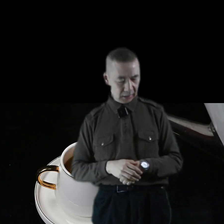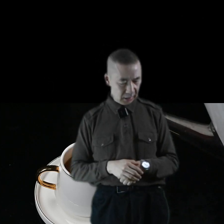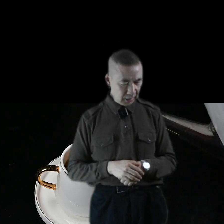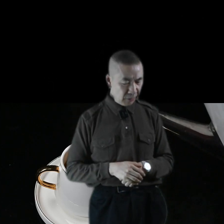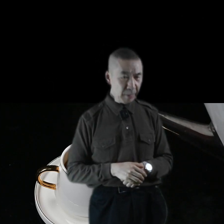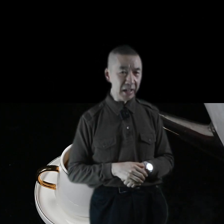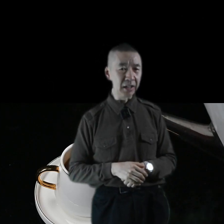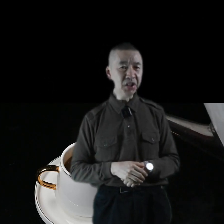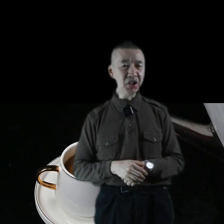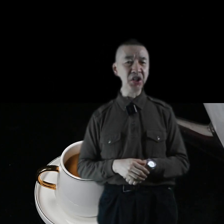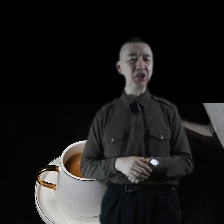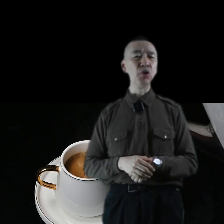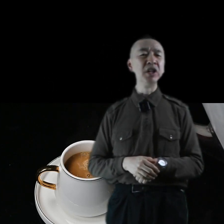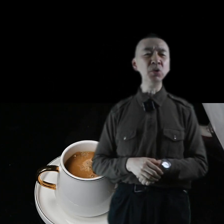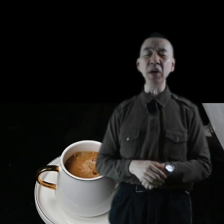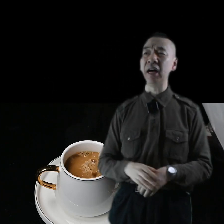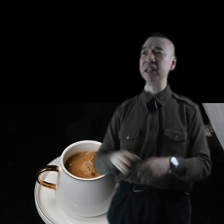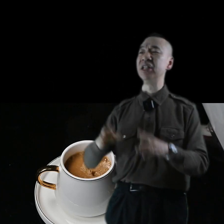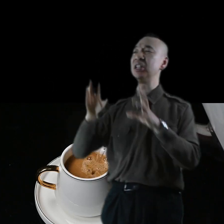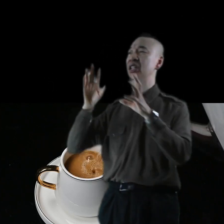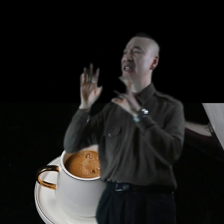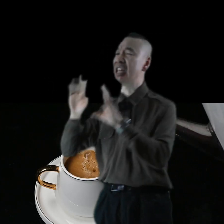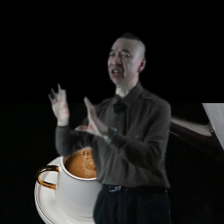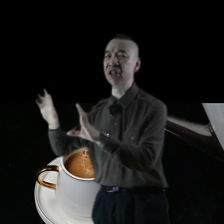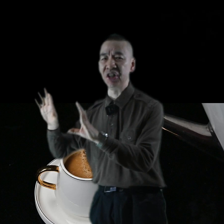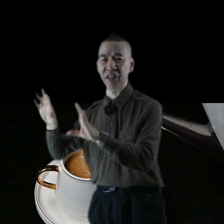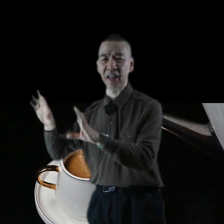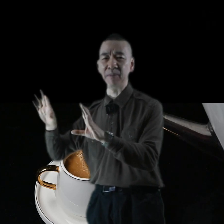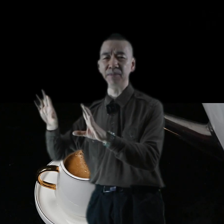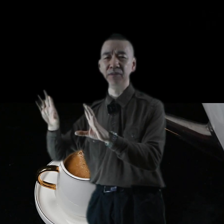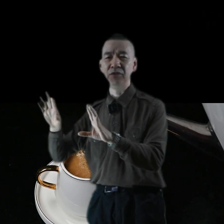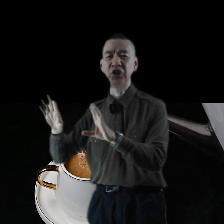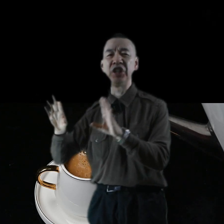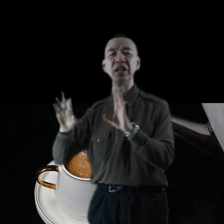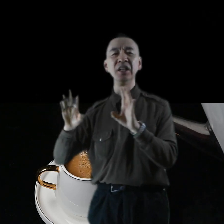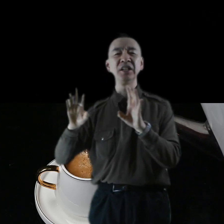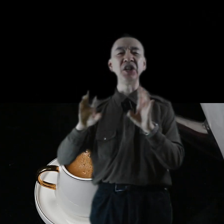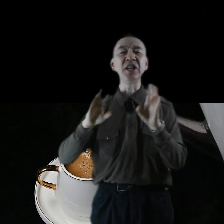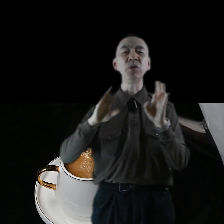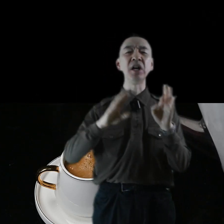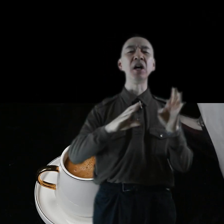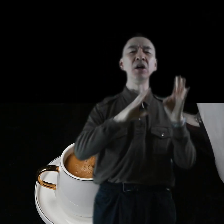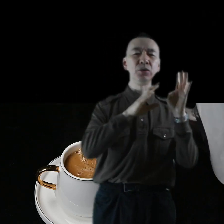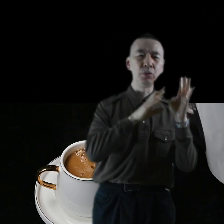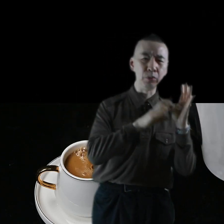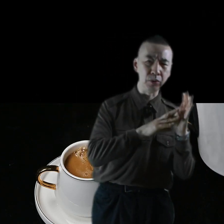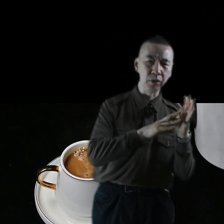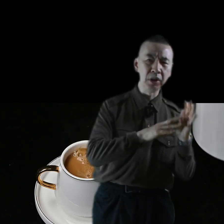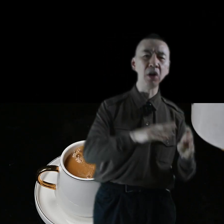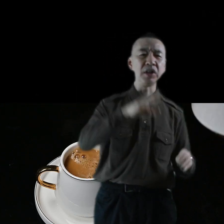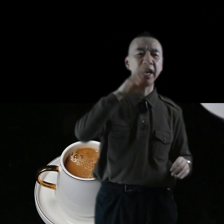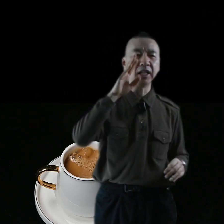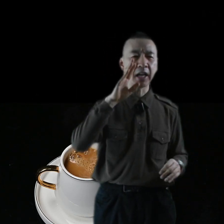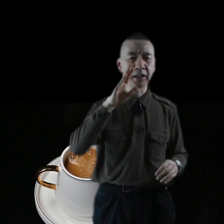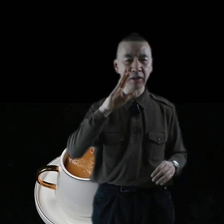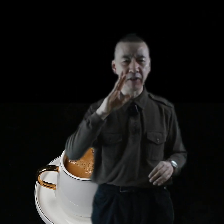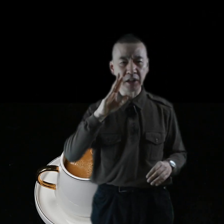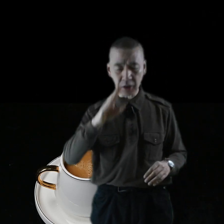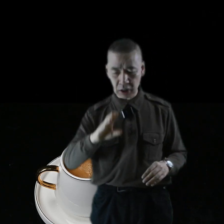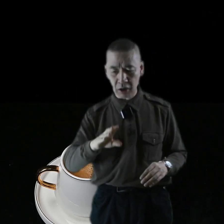这方面啊其实董明柱啊已经是前奢之鉴了最近呢家庭大会长啊就呼吁要一下力打击马上造谣